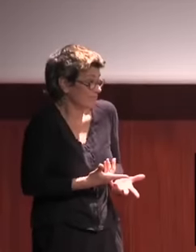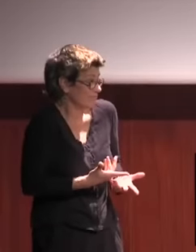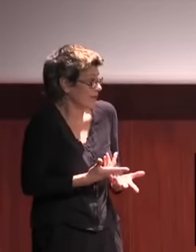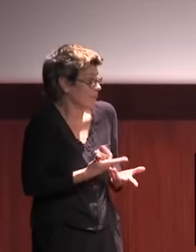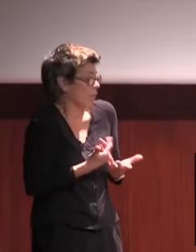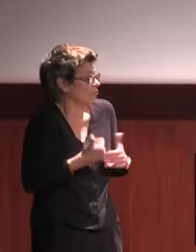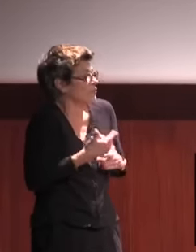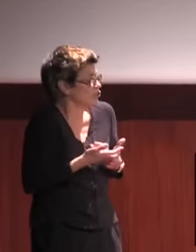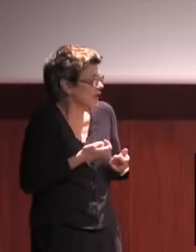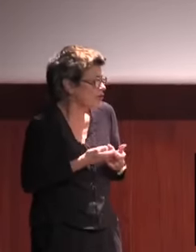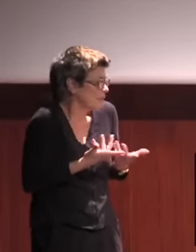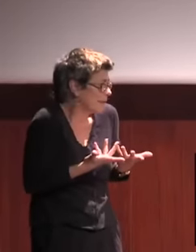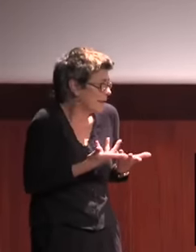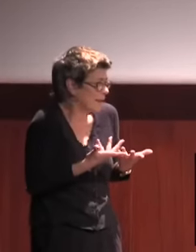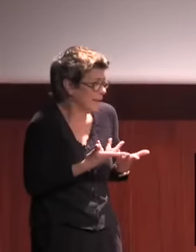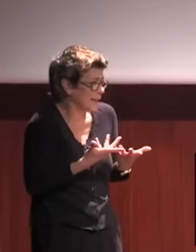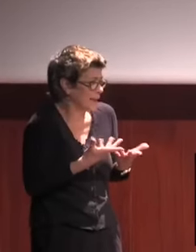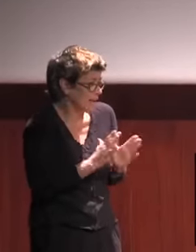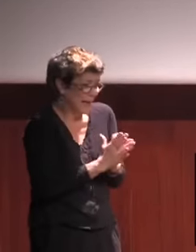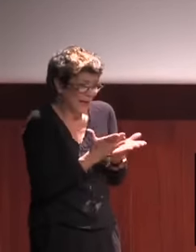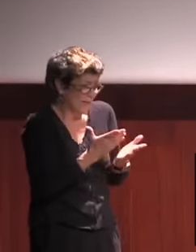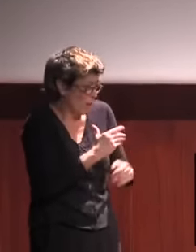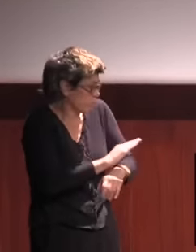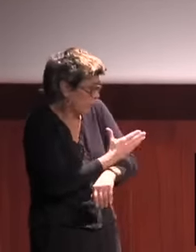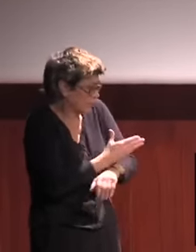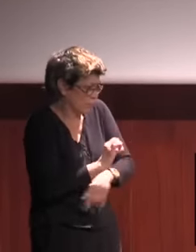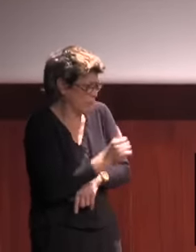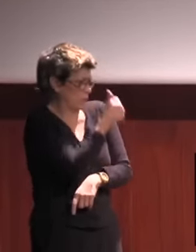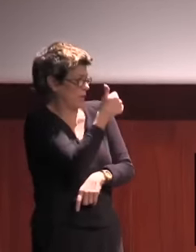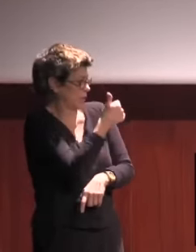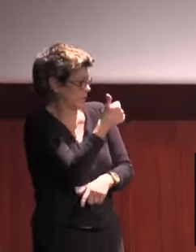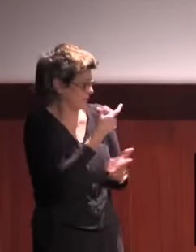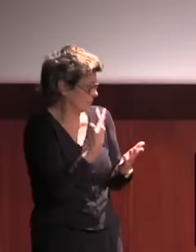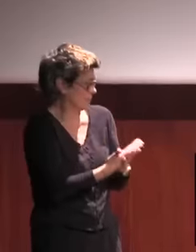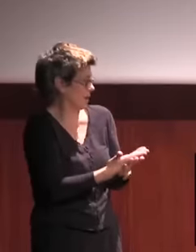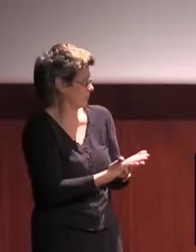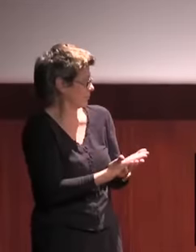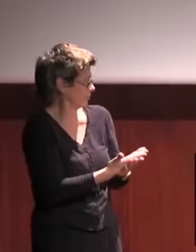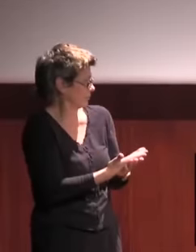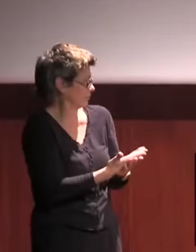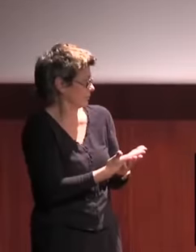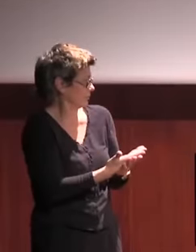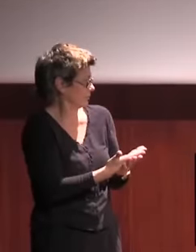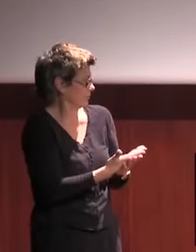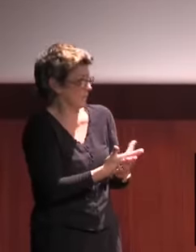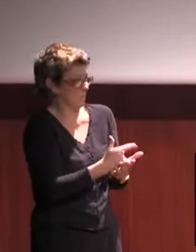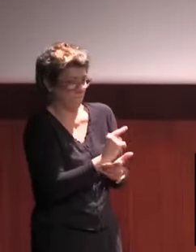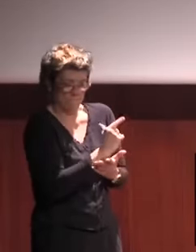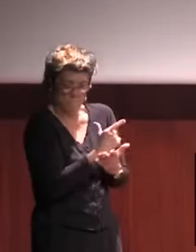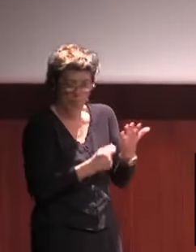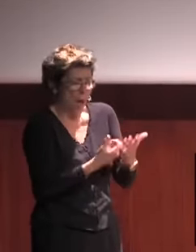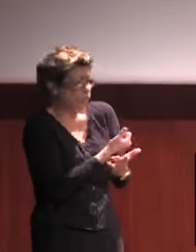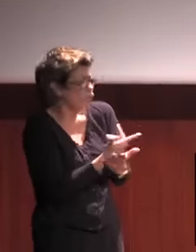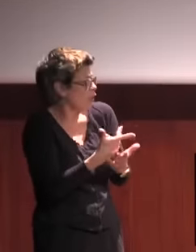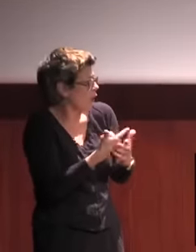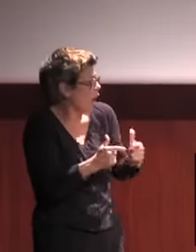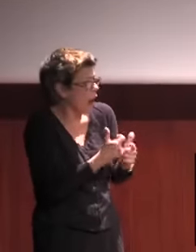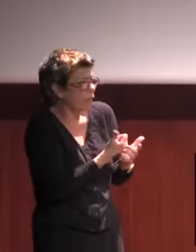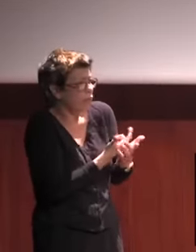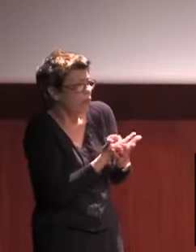mais c'est un livre de poésie d'abord. Un livre de poésie plurilingue, et dans